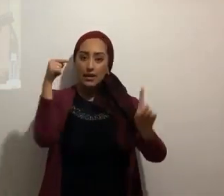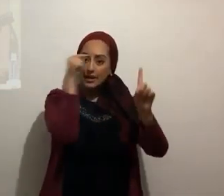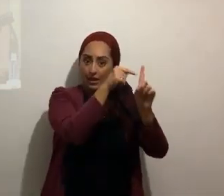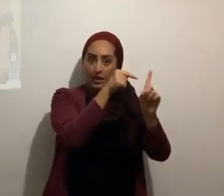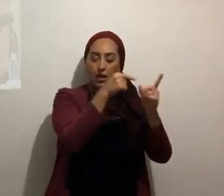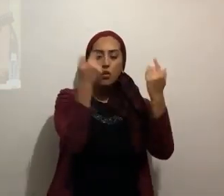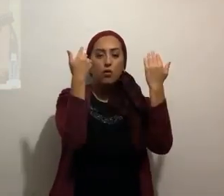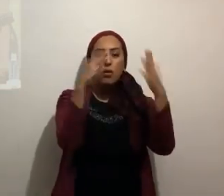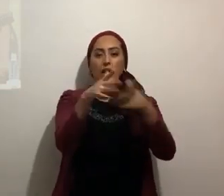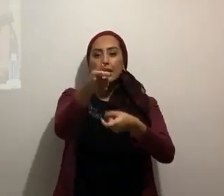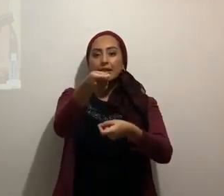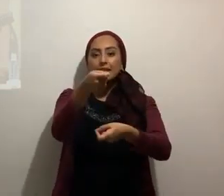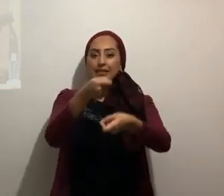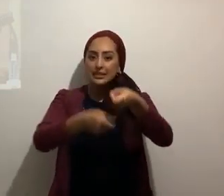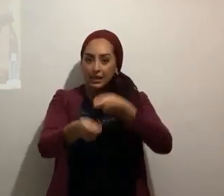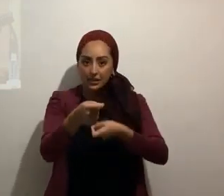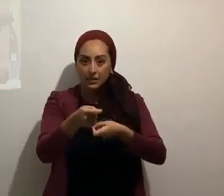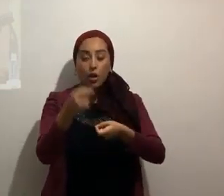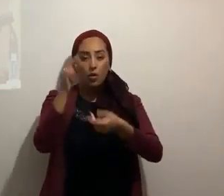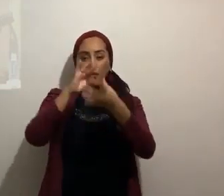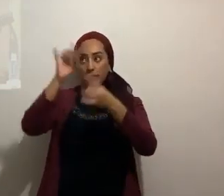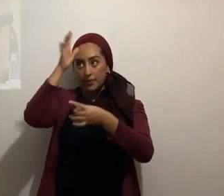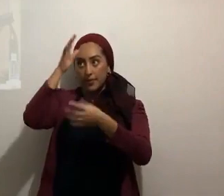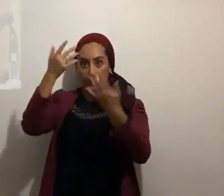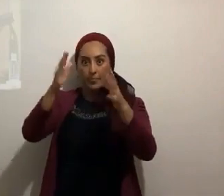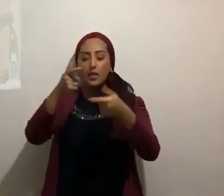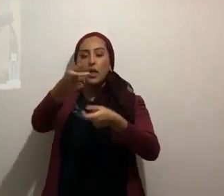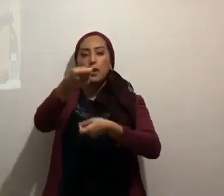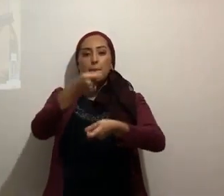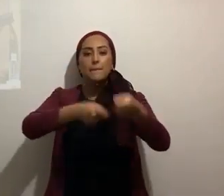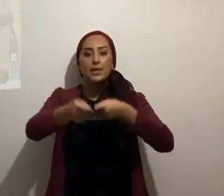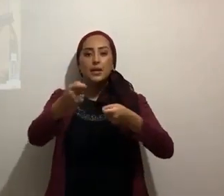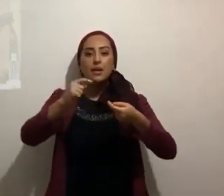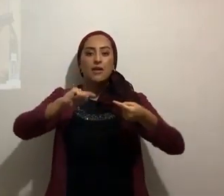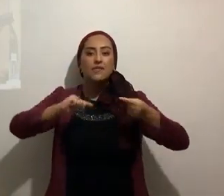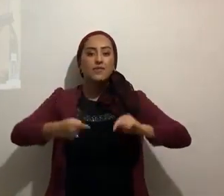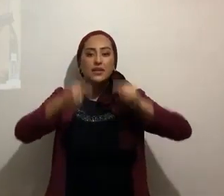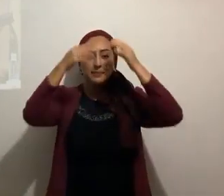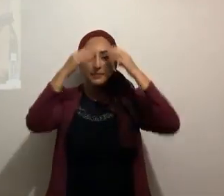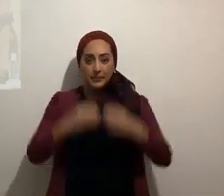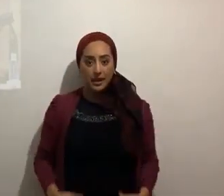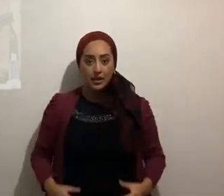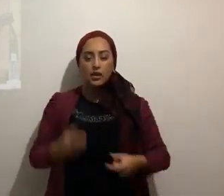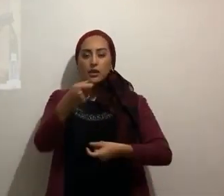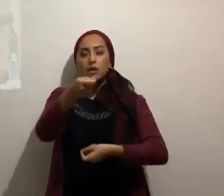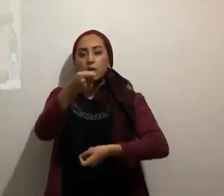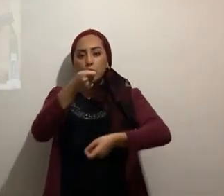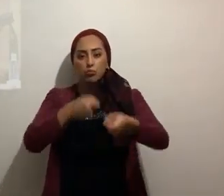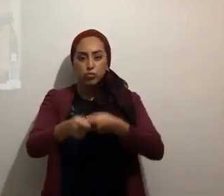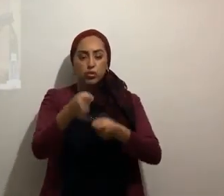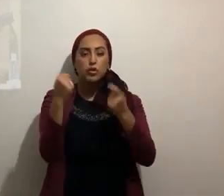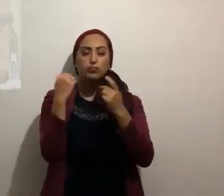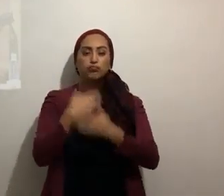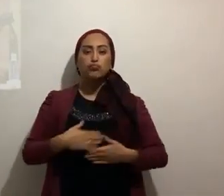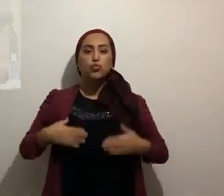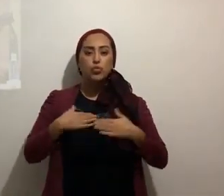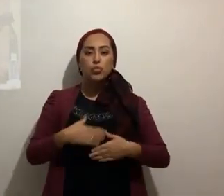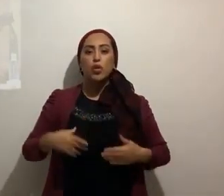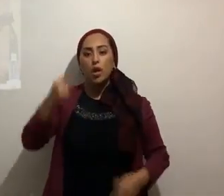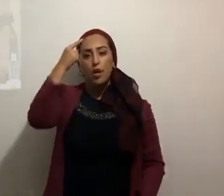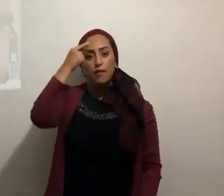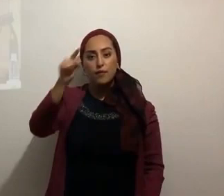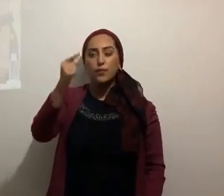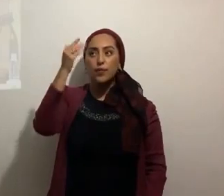que ya reemplazó el Ruach HaKodesh, ese dolor físico, y se vuelve en gozo por el